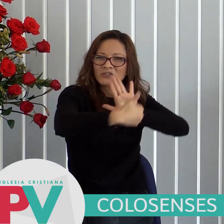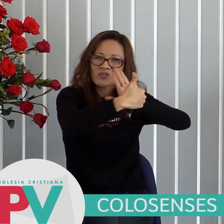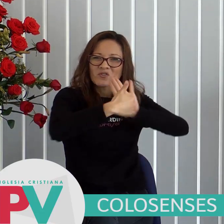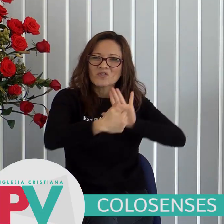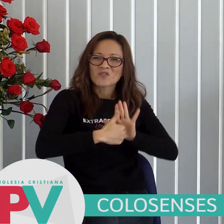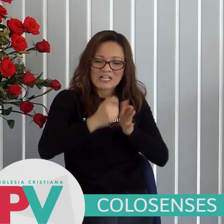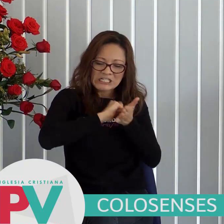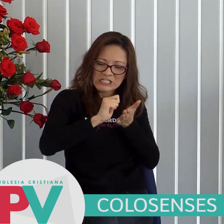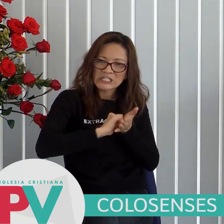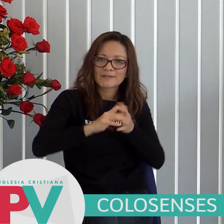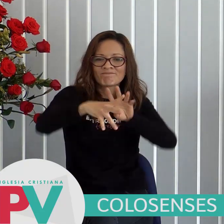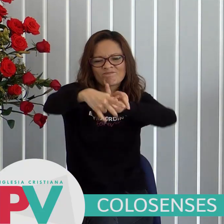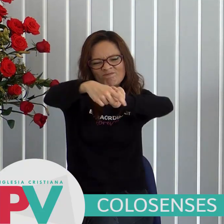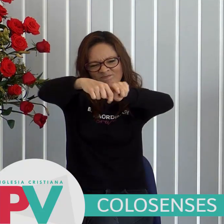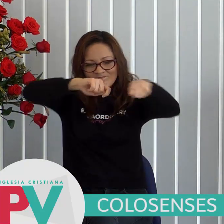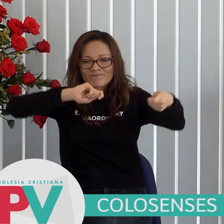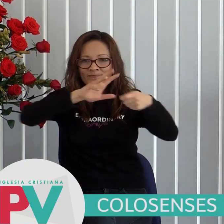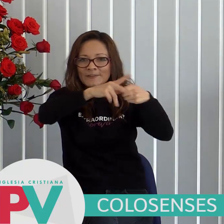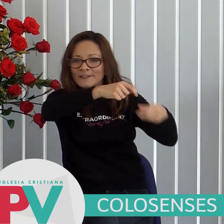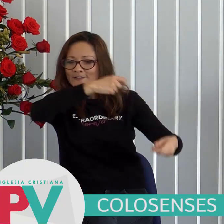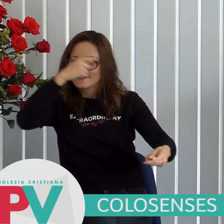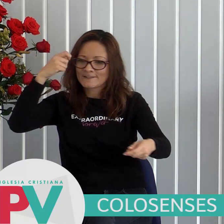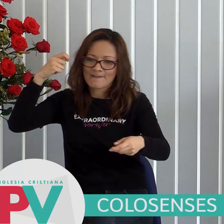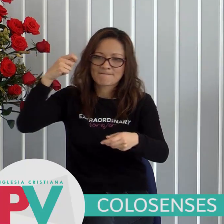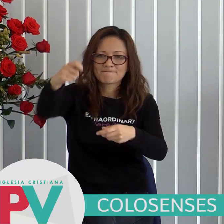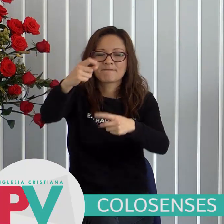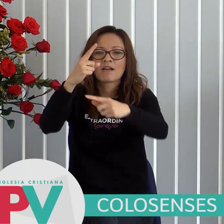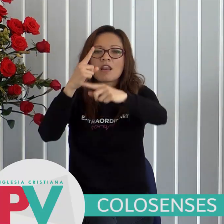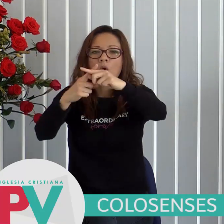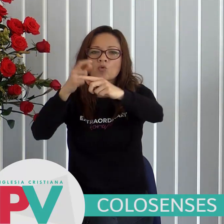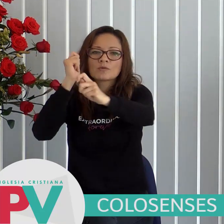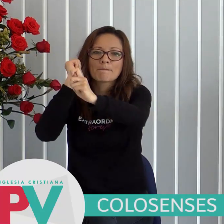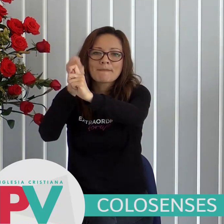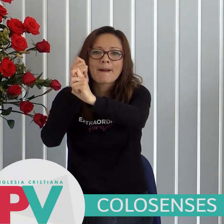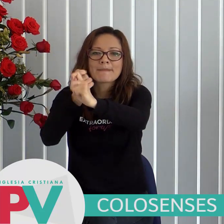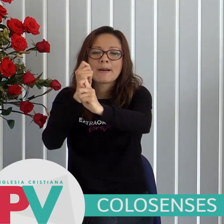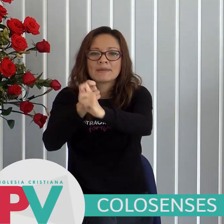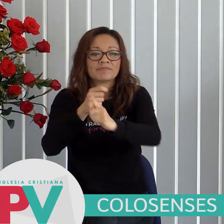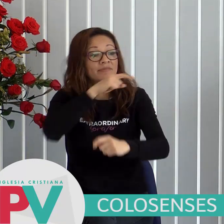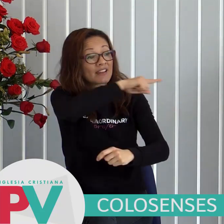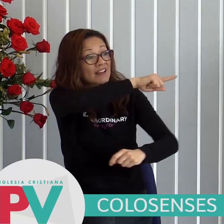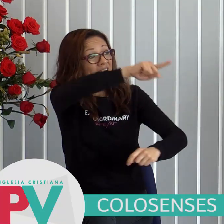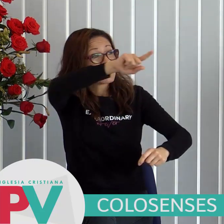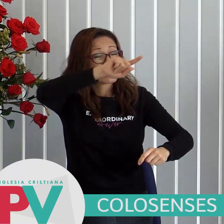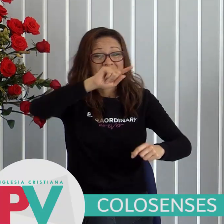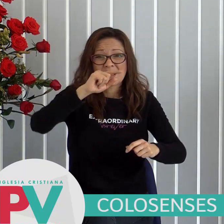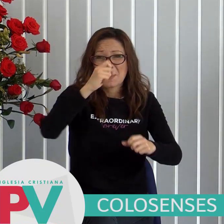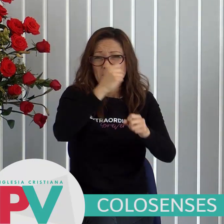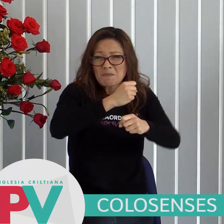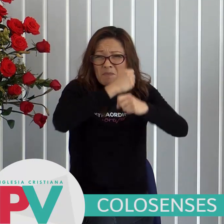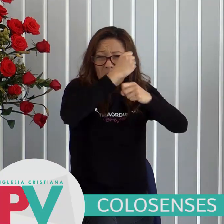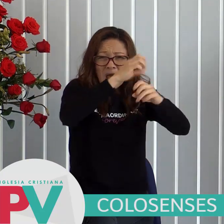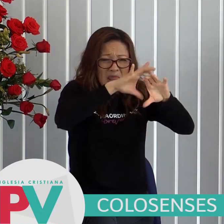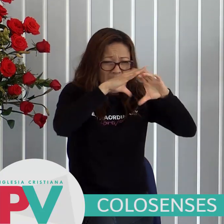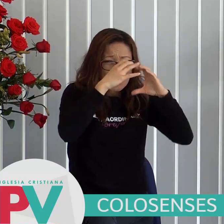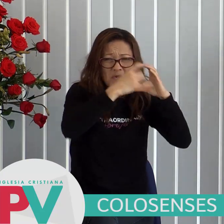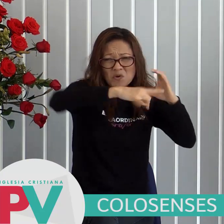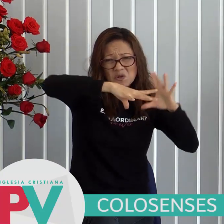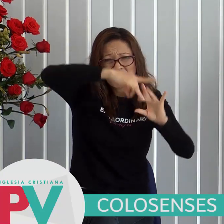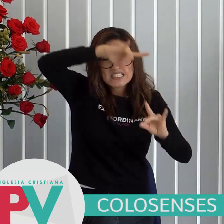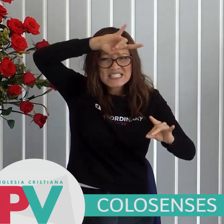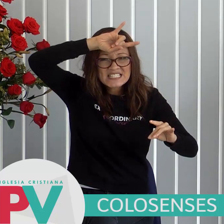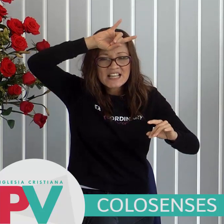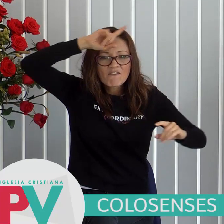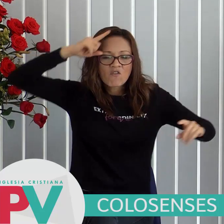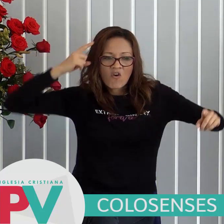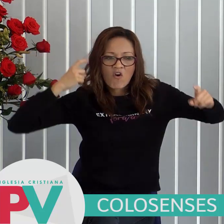contraria, quitándola de en medio y clavándola en la cruz, y despojando a los principados y a las potestades, a las